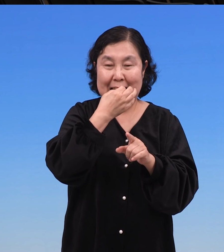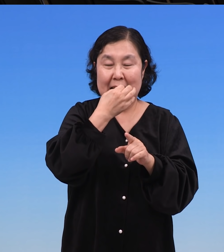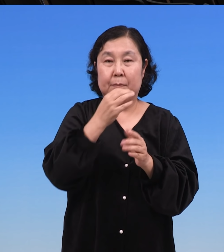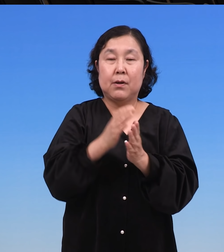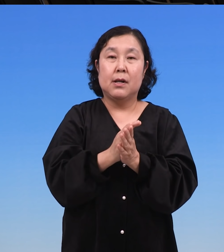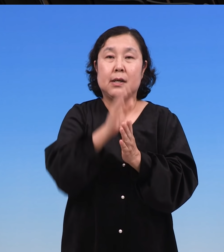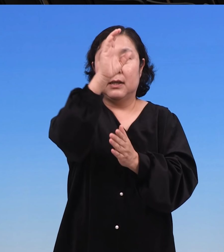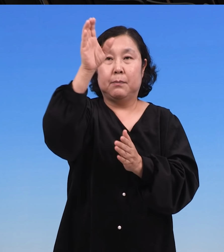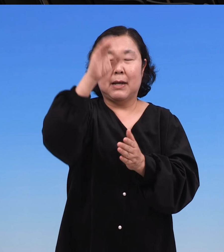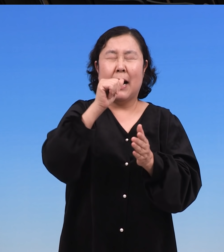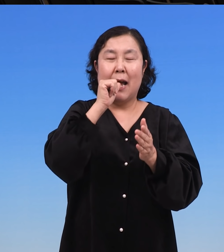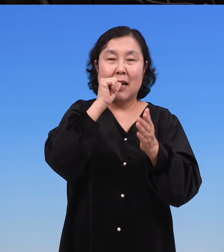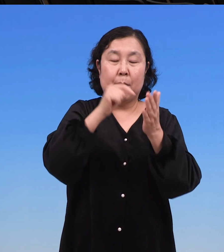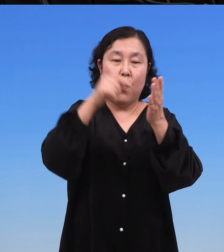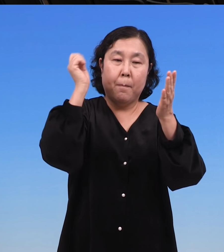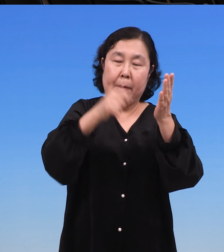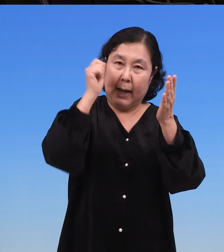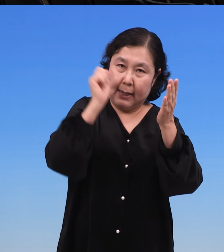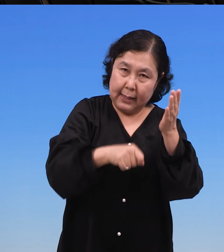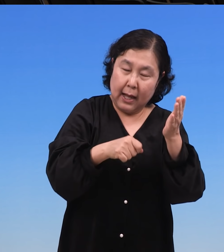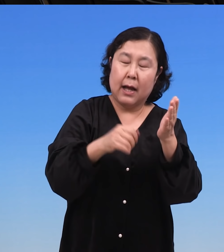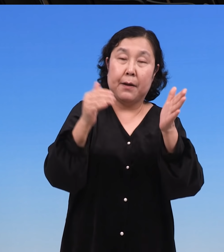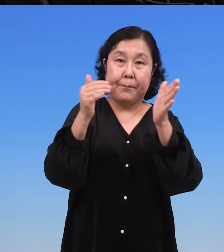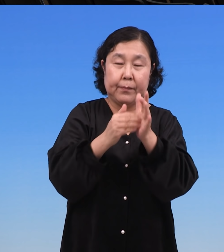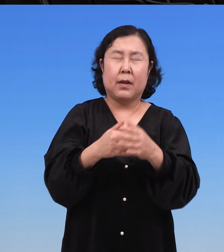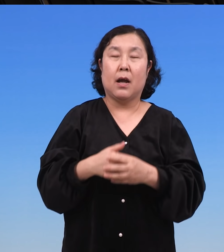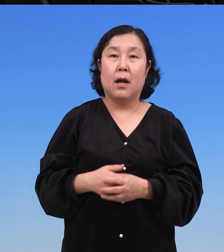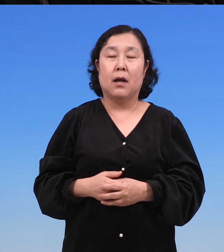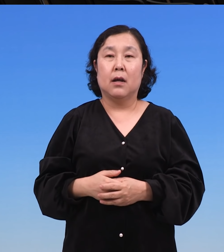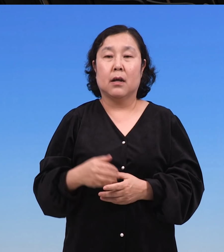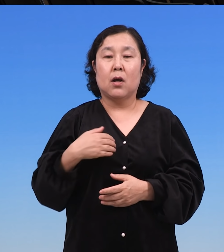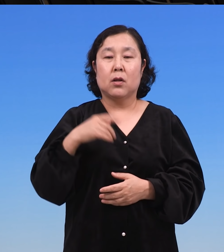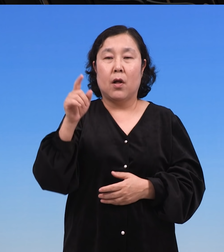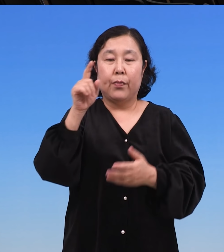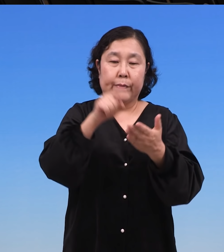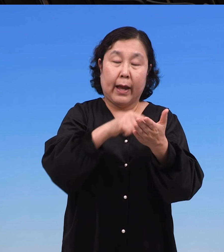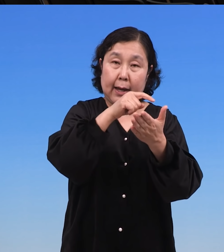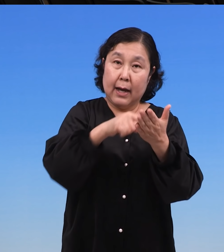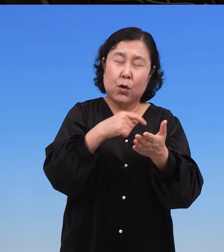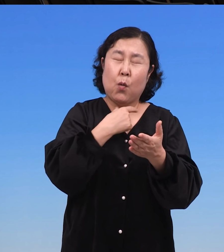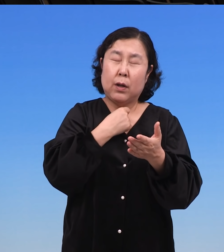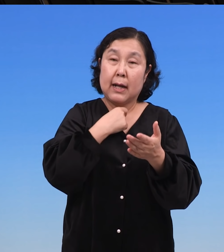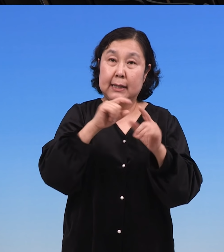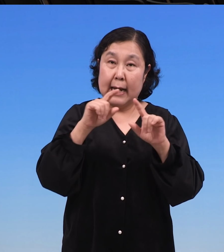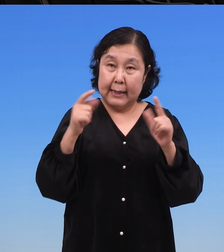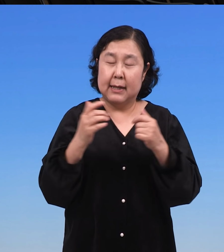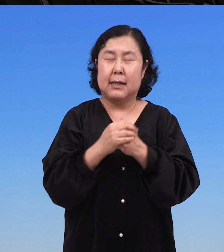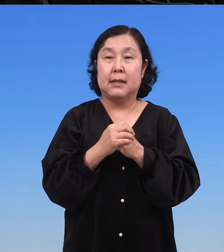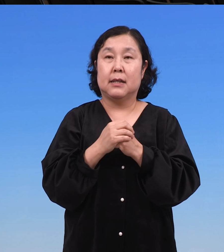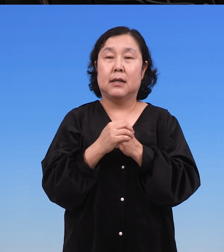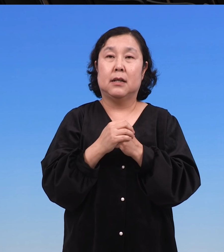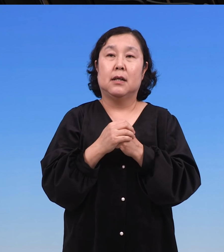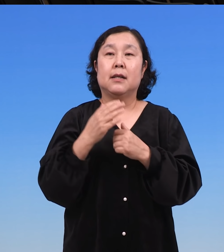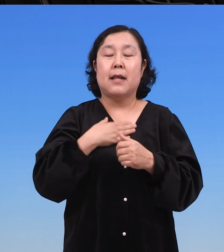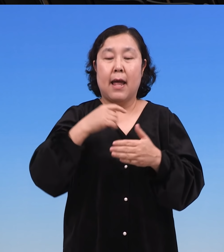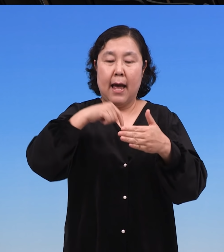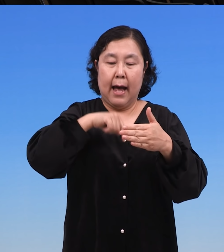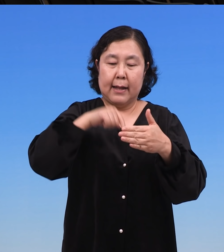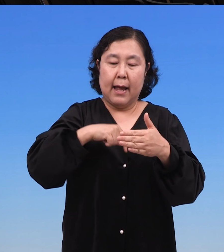이 말씀이야말로 우리가 어떤 대가도 바라지 않는 희생정신을 구현할 수 있도록 내 안의